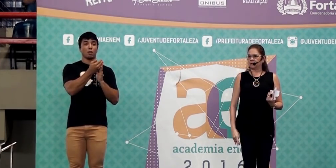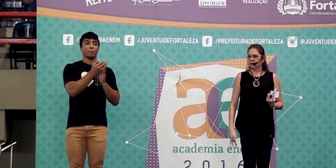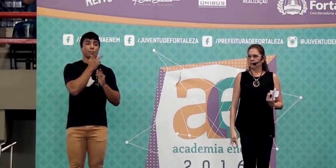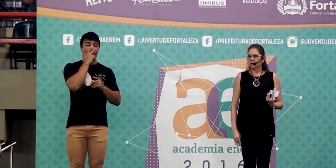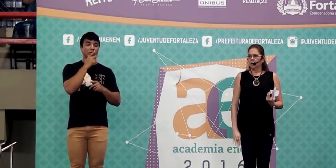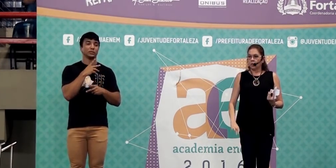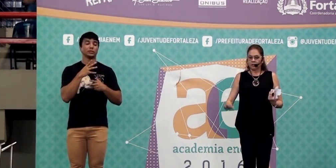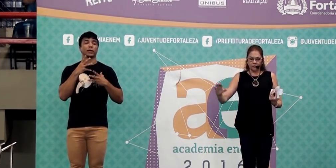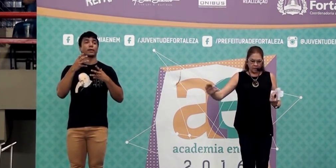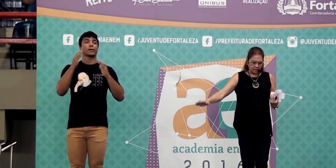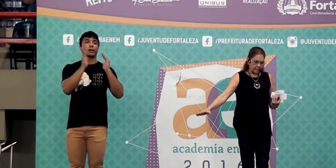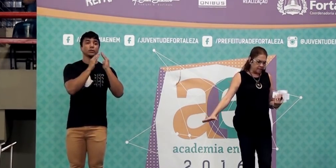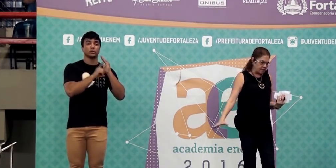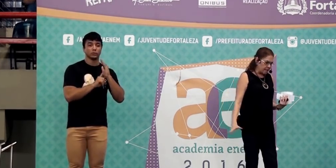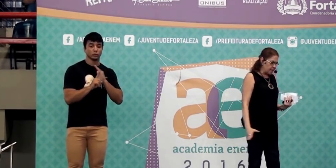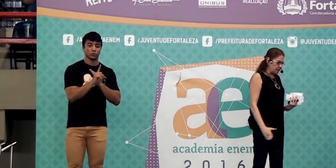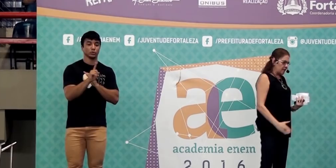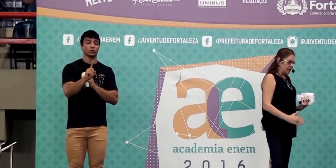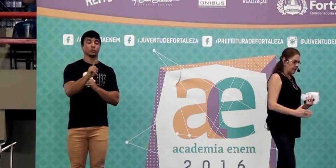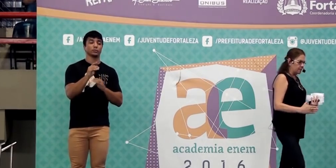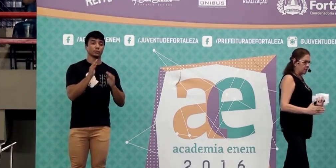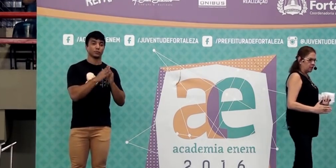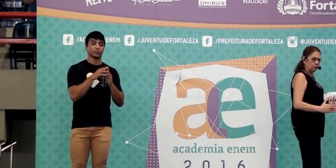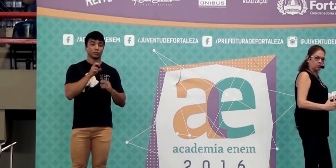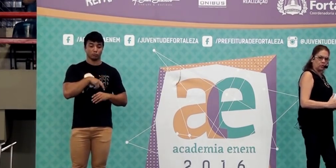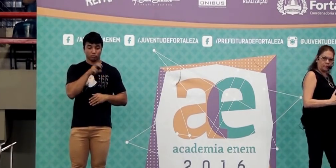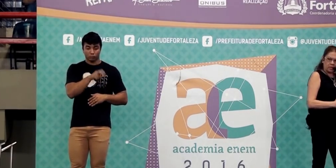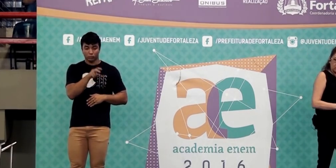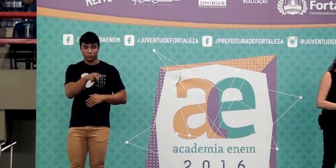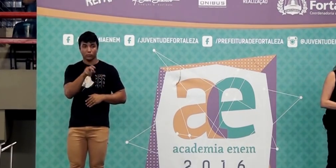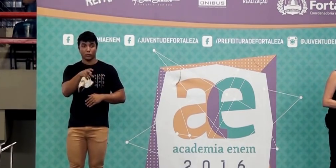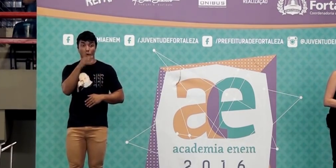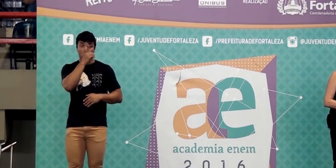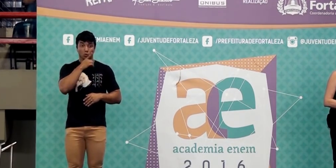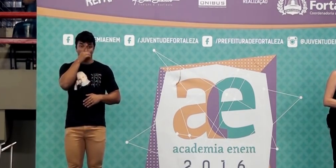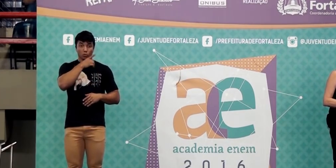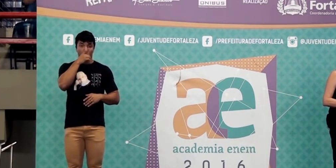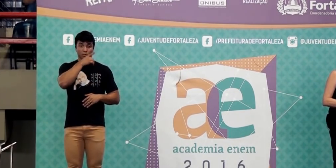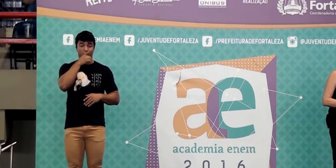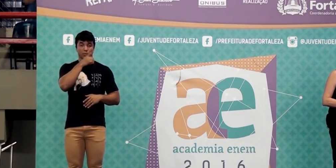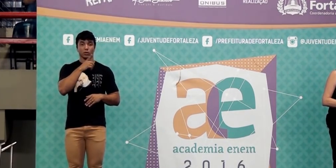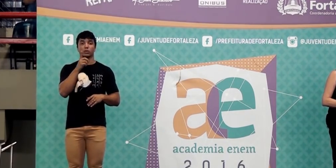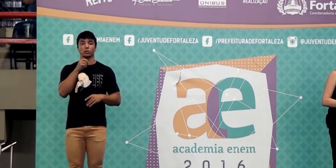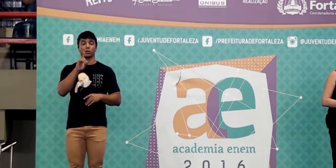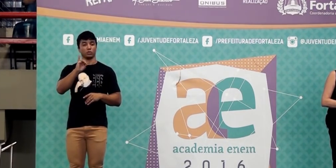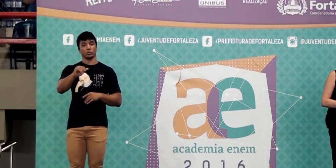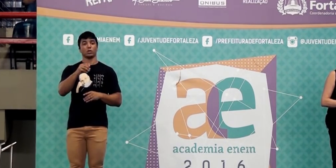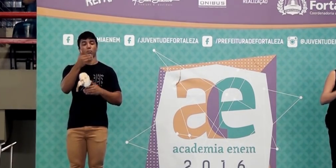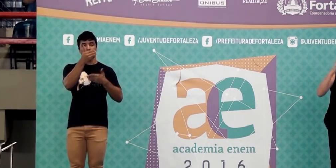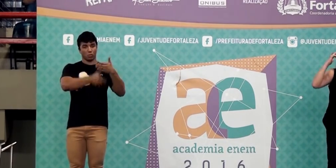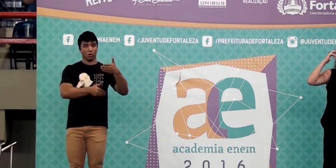de casa. Quando vocês saírem a caminho do domingo, no domingo da prova de